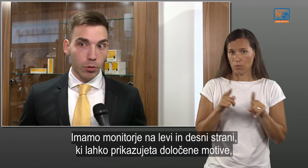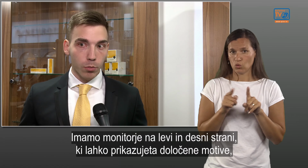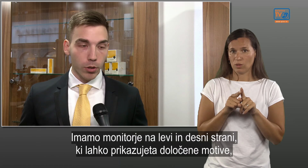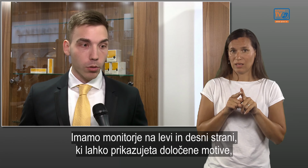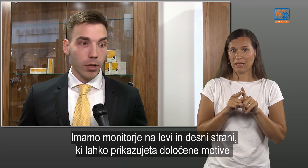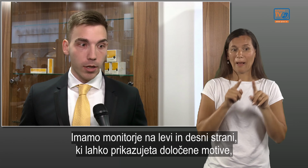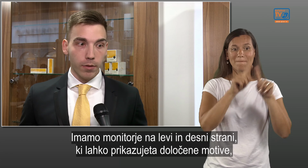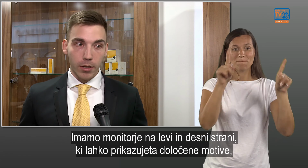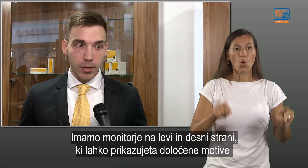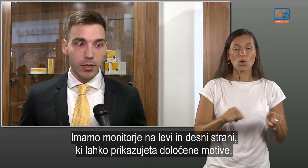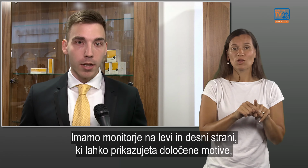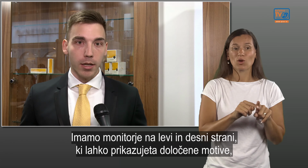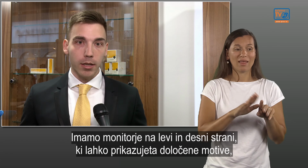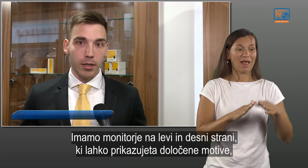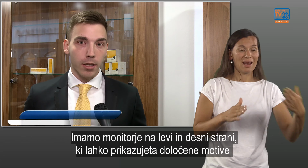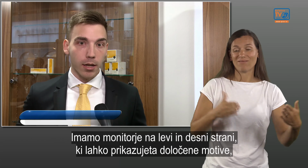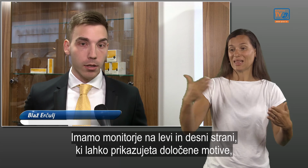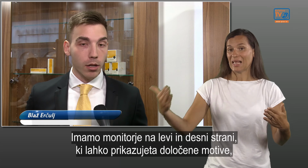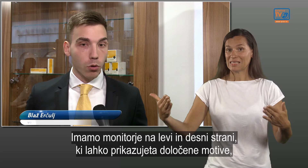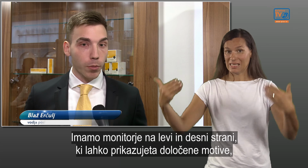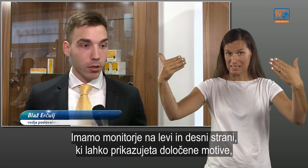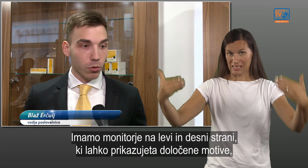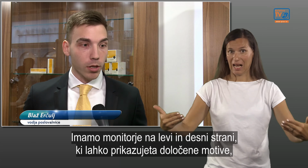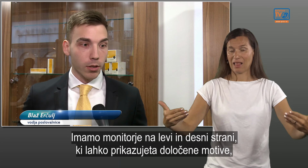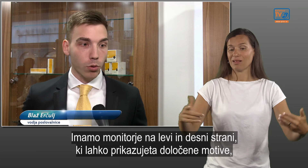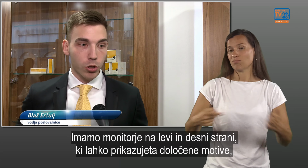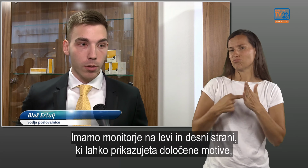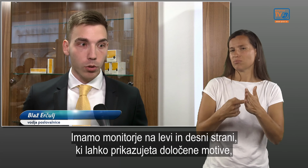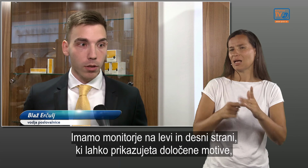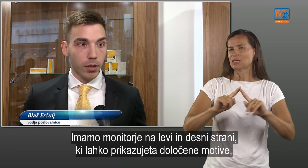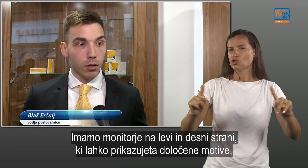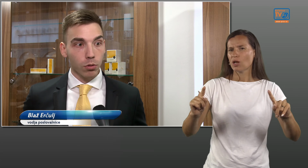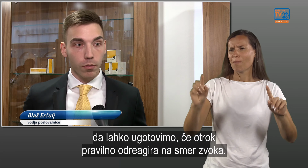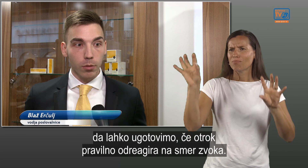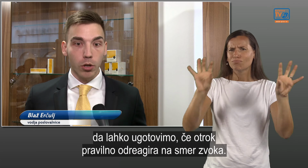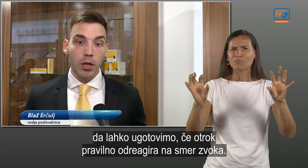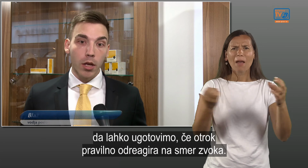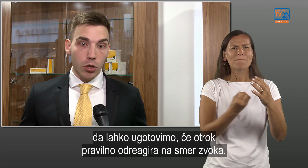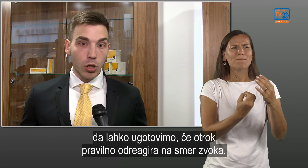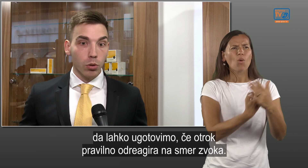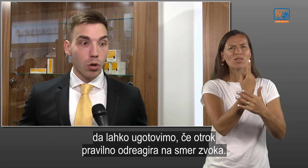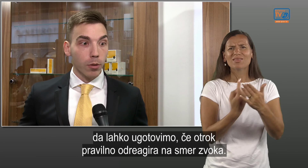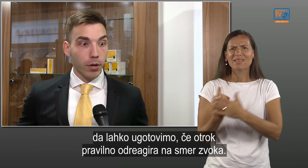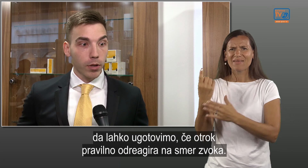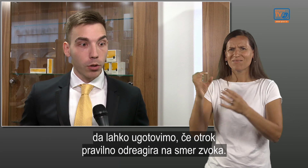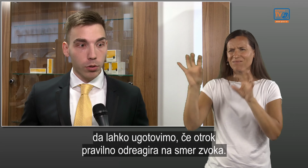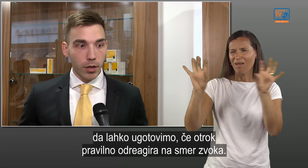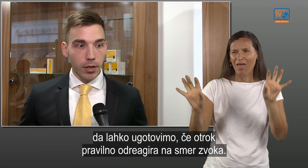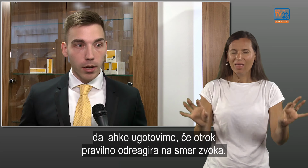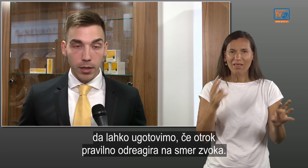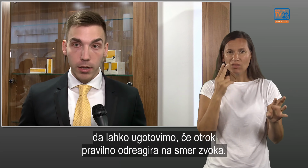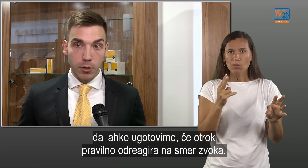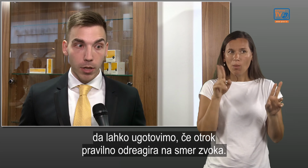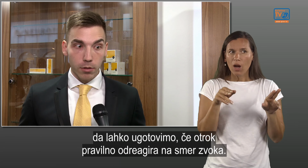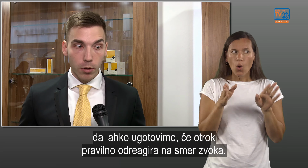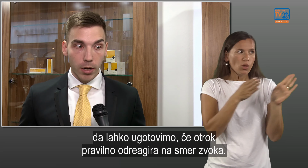Imamo tudi monitorje na levi in desni strani, katera lahko prikazujeta določene motive, da tudi vidimo, če otrok pravilno